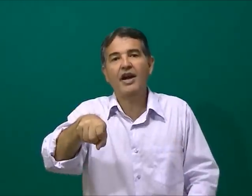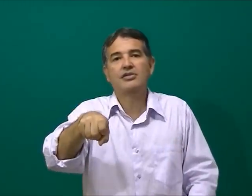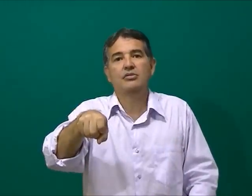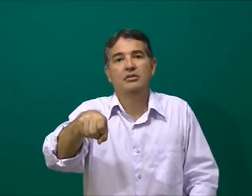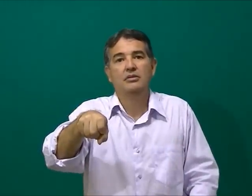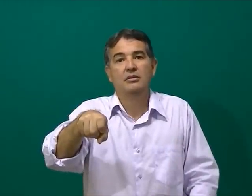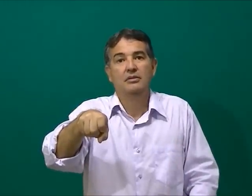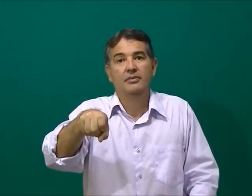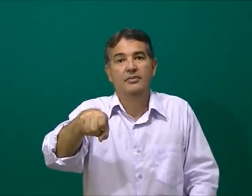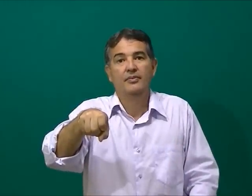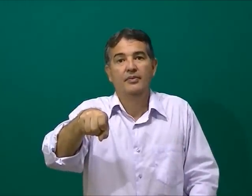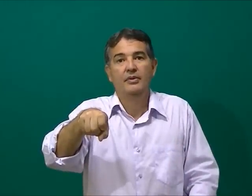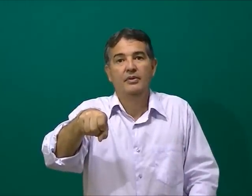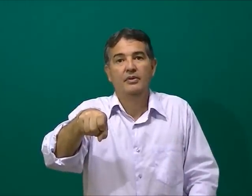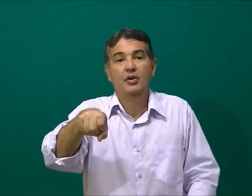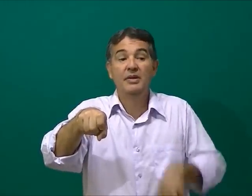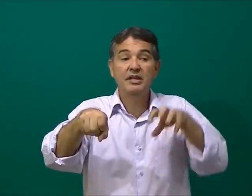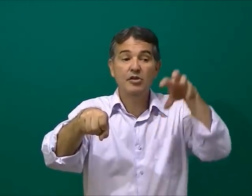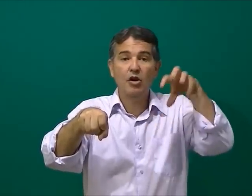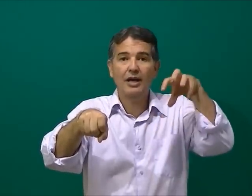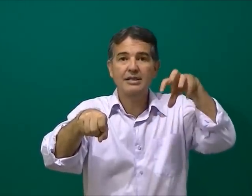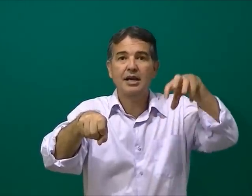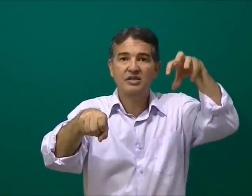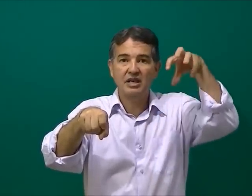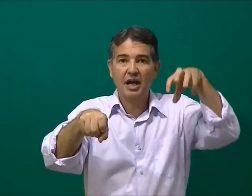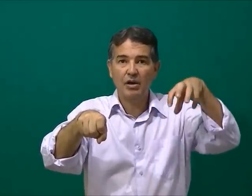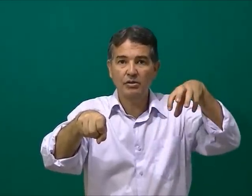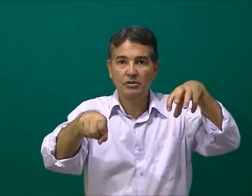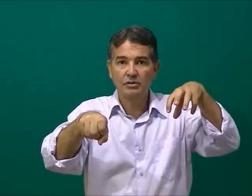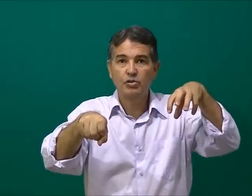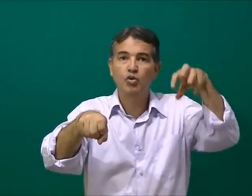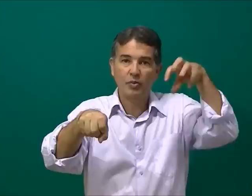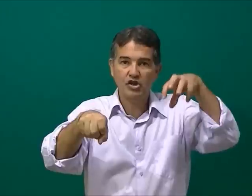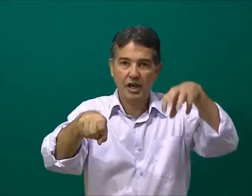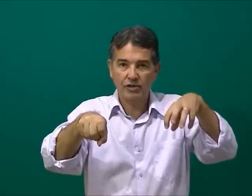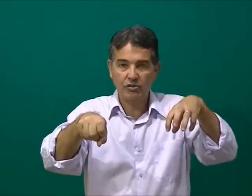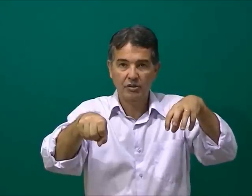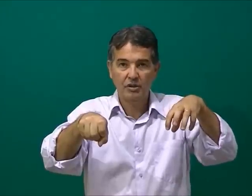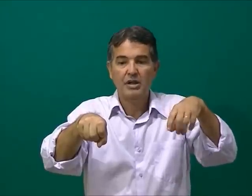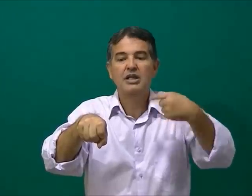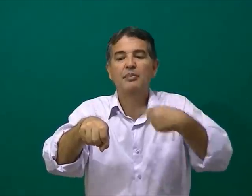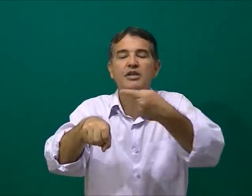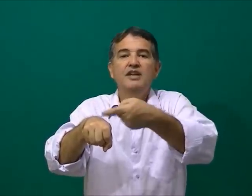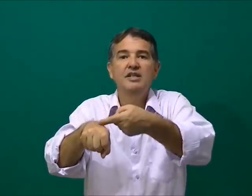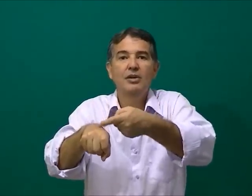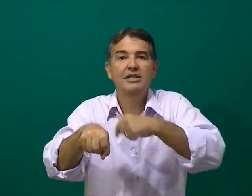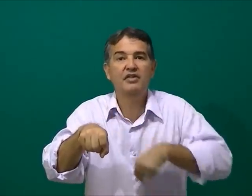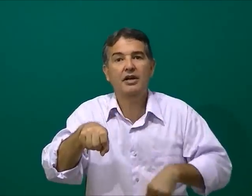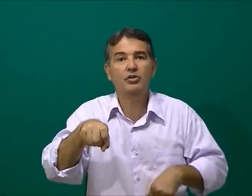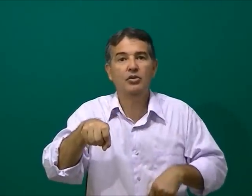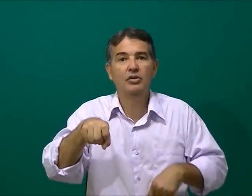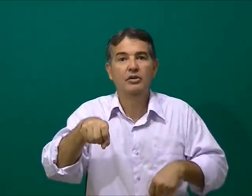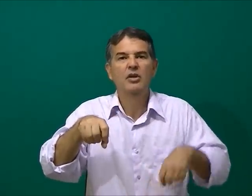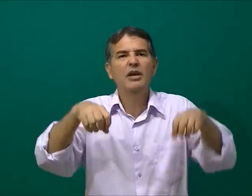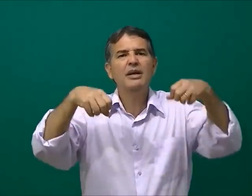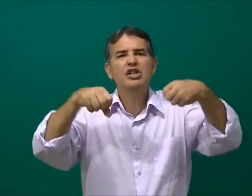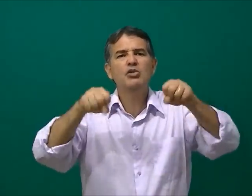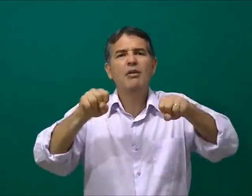faço. Eu preciso localizar o sinal do objeto e depois fazer o classificador. Porque imagine uma